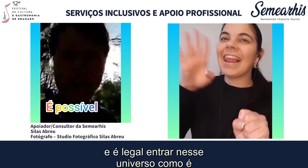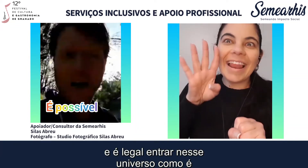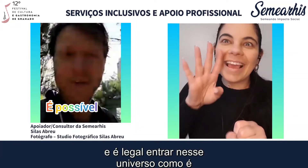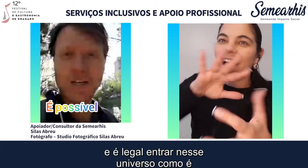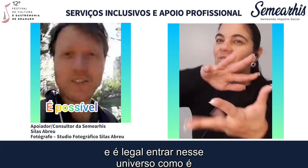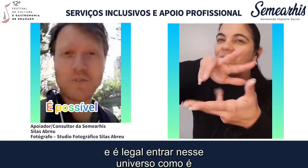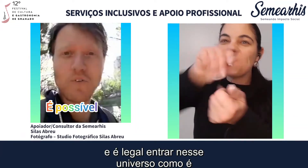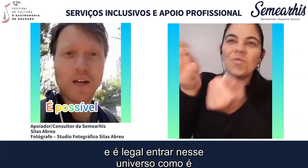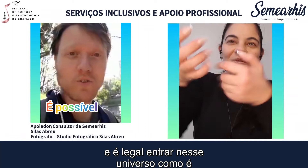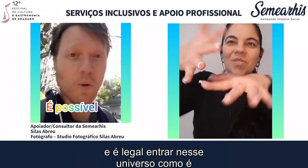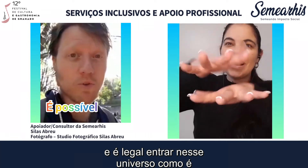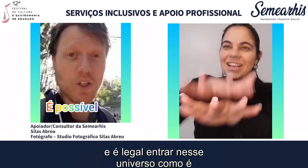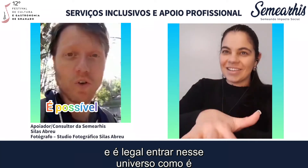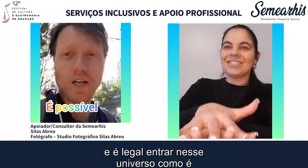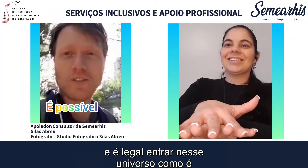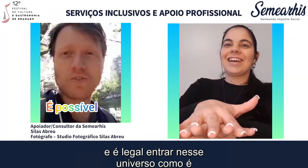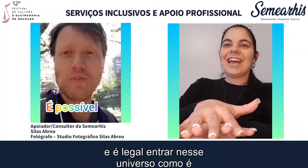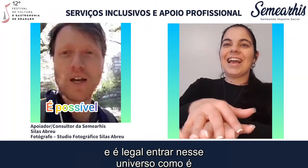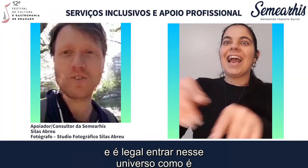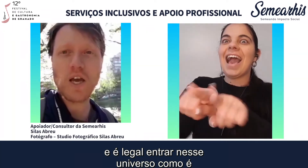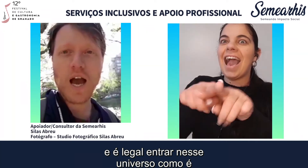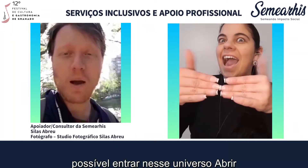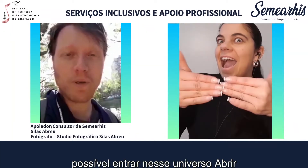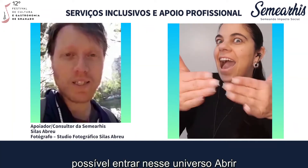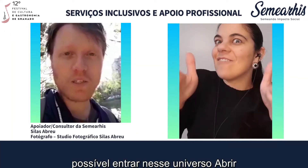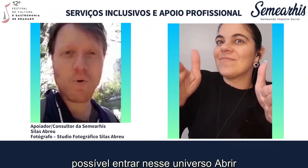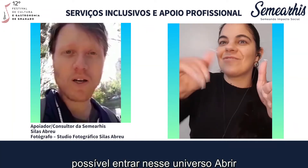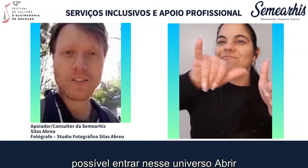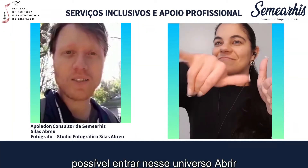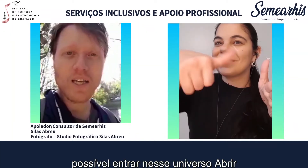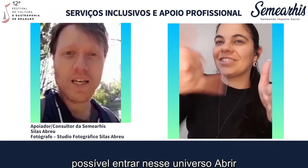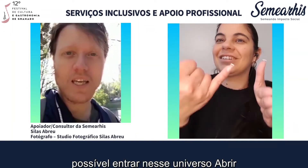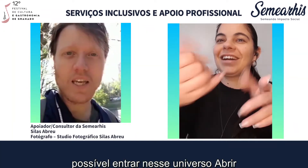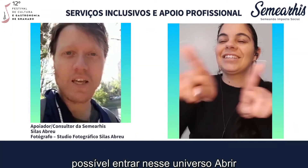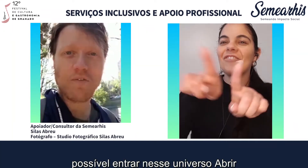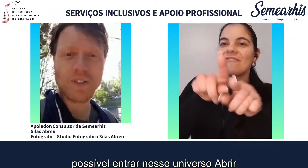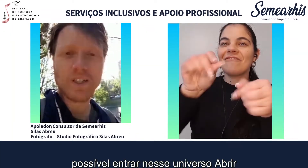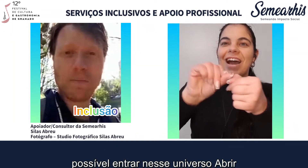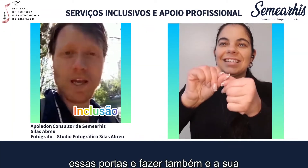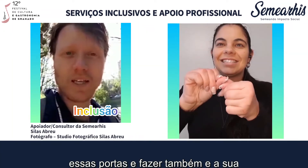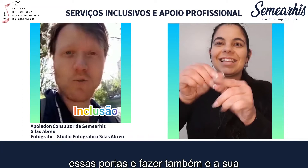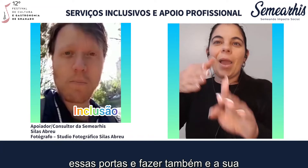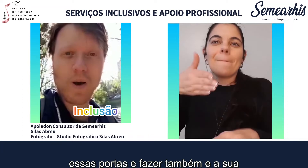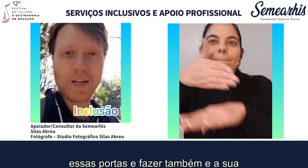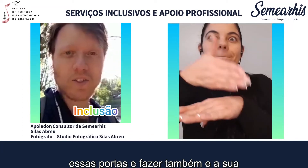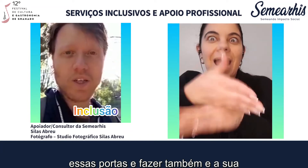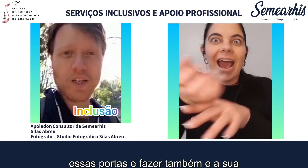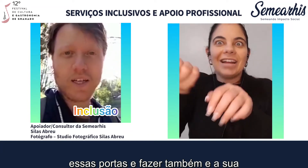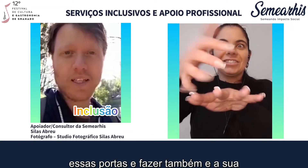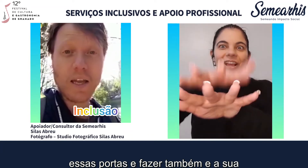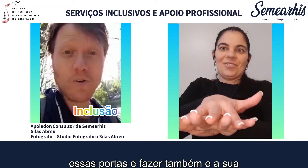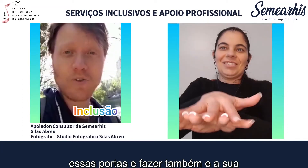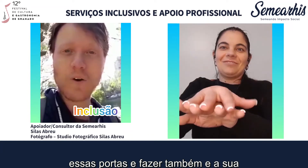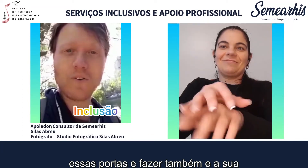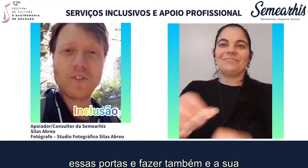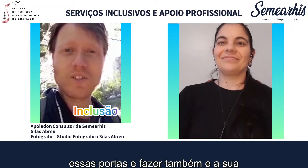é legal entrar nesse universo, como é possível entrar nesse universo, abrir essas portas e fazer também a sua parte